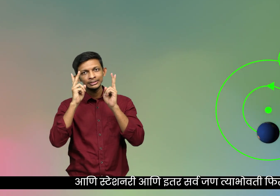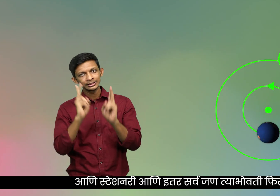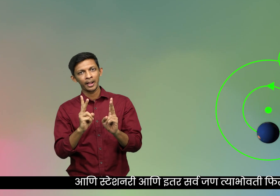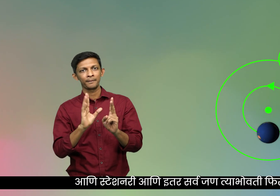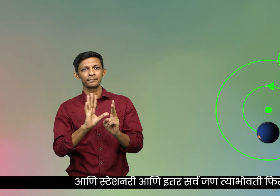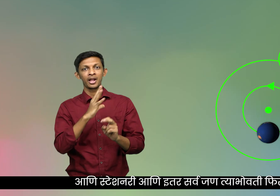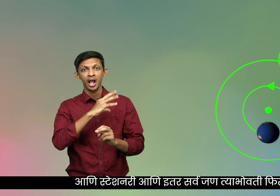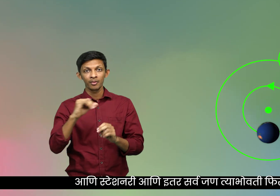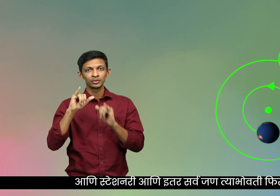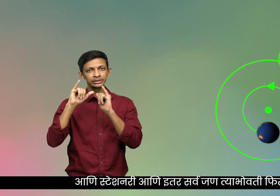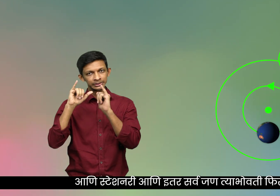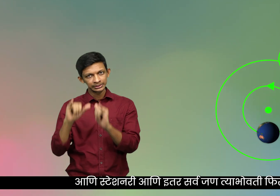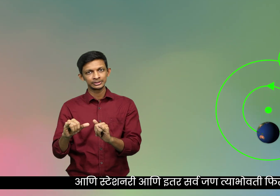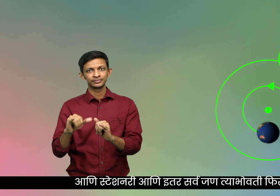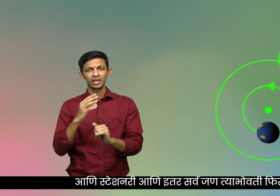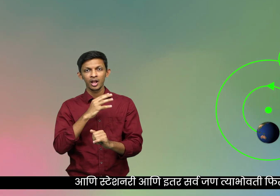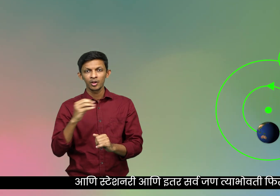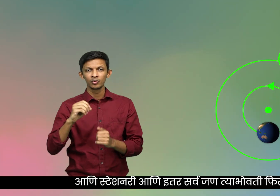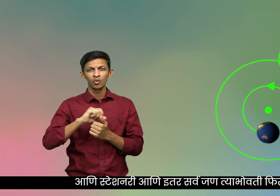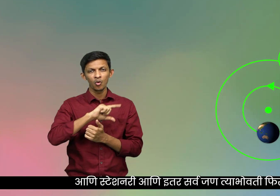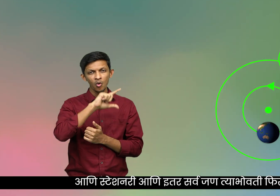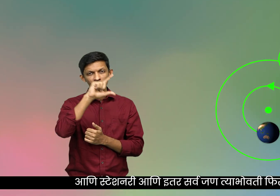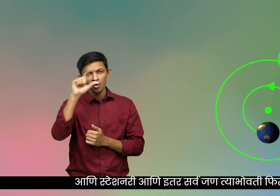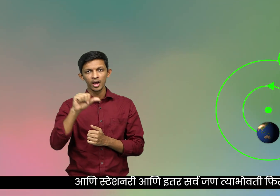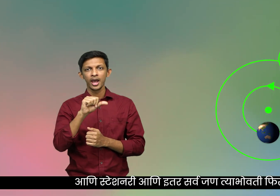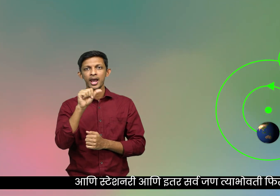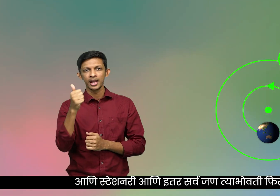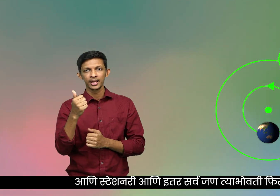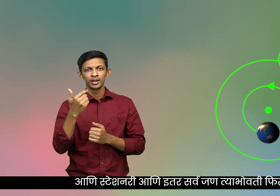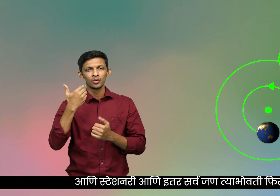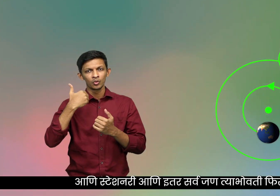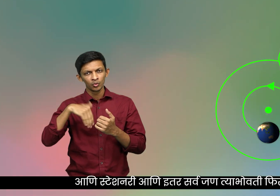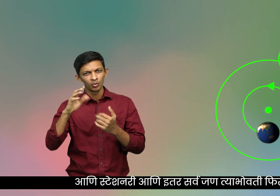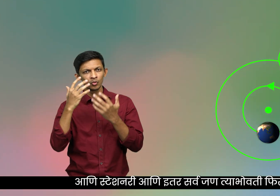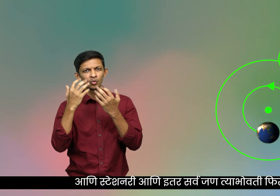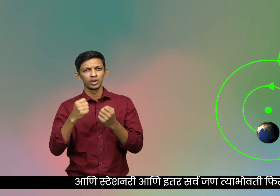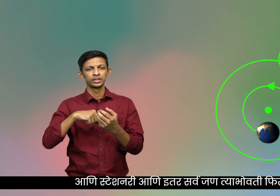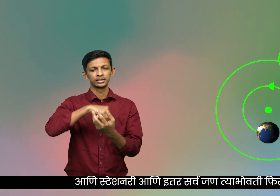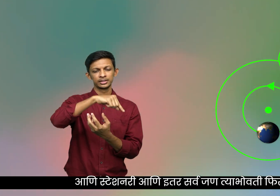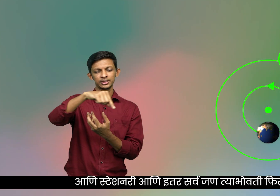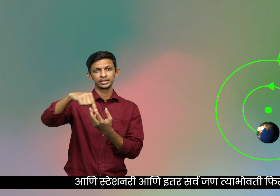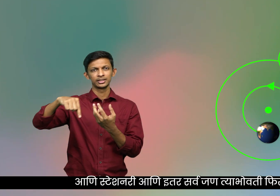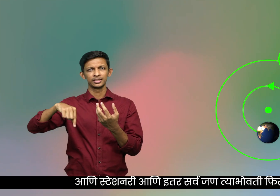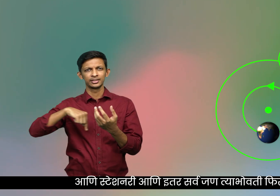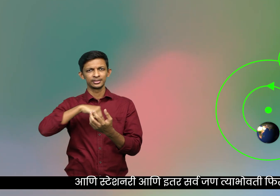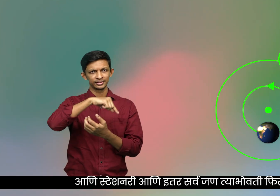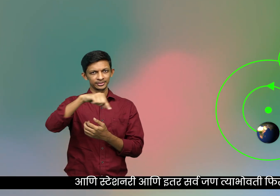आणि स्टेशनरी आणि इतर सर्व जण त्याभोवती फिरत असत.